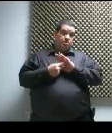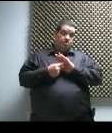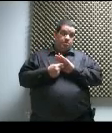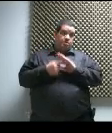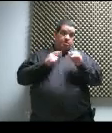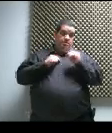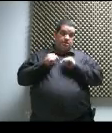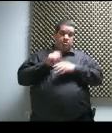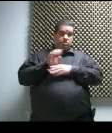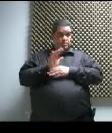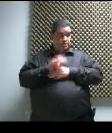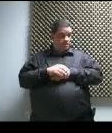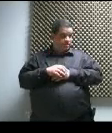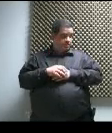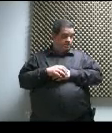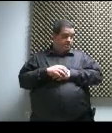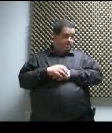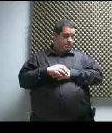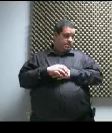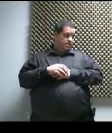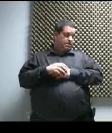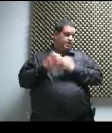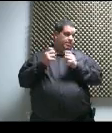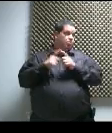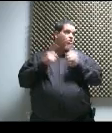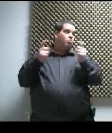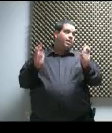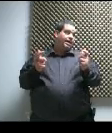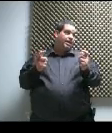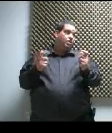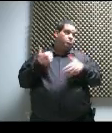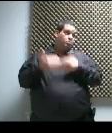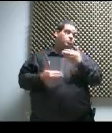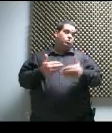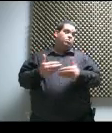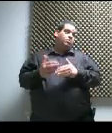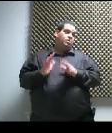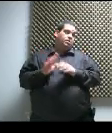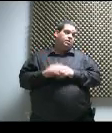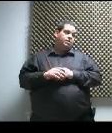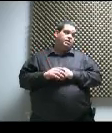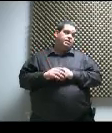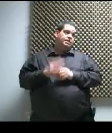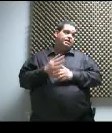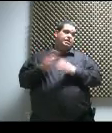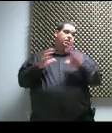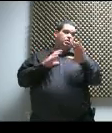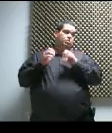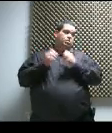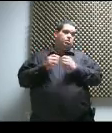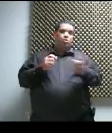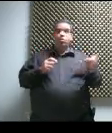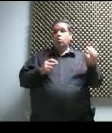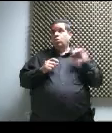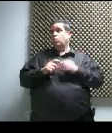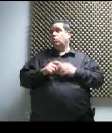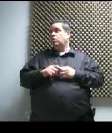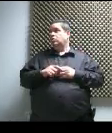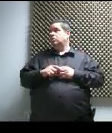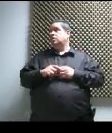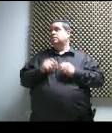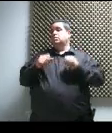teatro y cine. Claro, aspiramos a algo más grande, ¿no? Poco a poco. Pero en este momento... Y si alguien se quiere comunicar con ustedes para... Bueno,